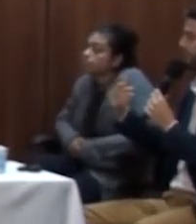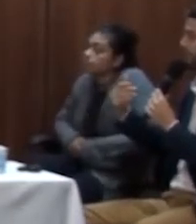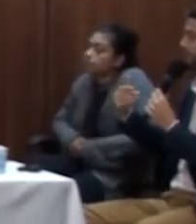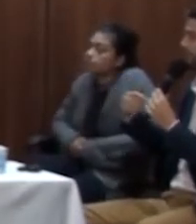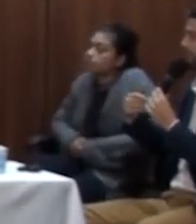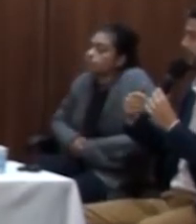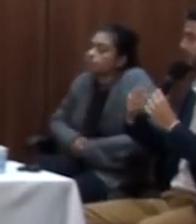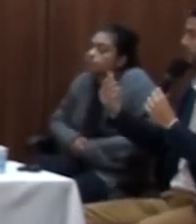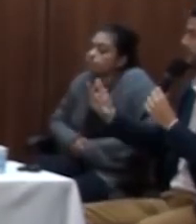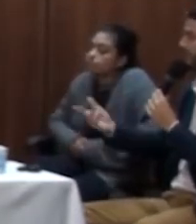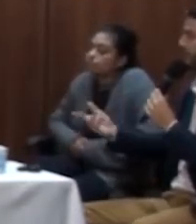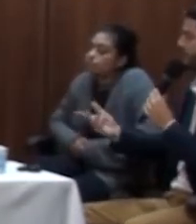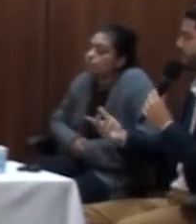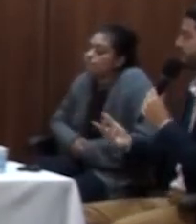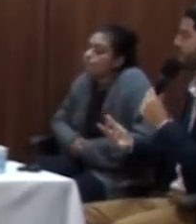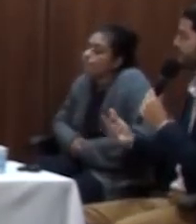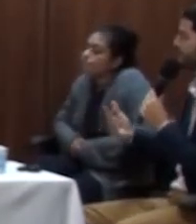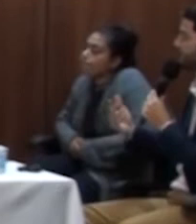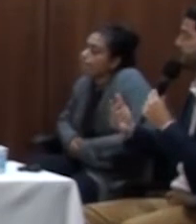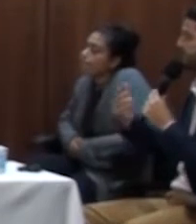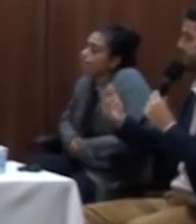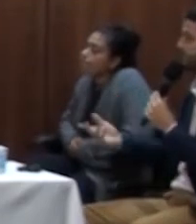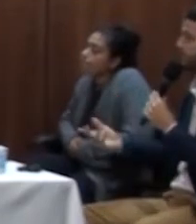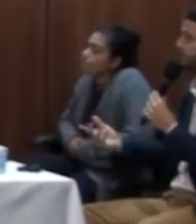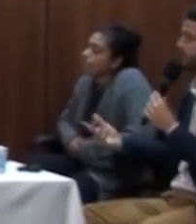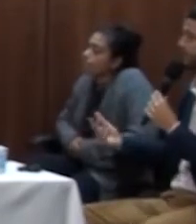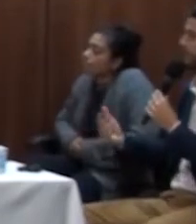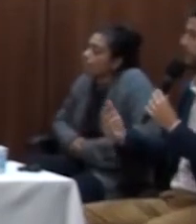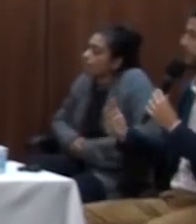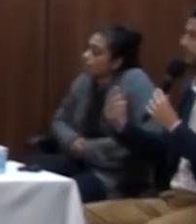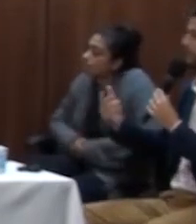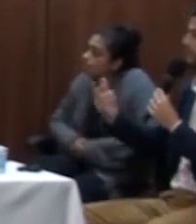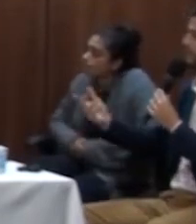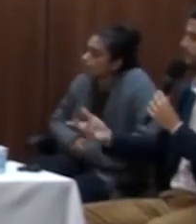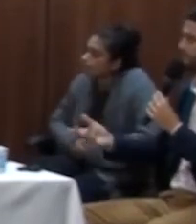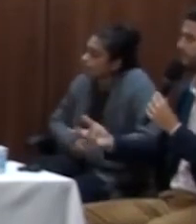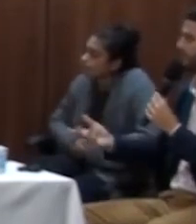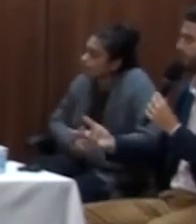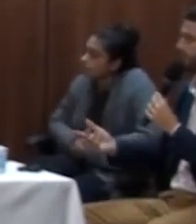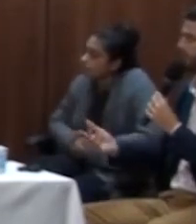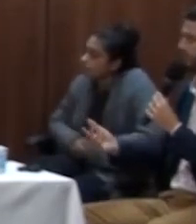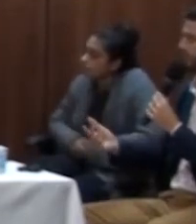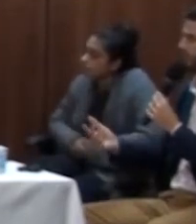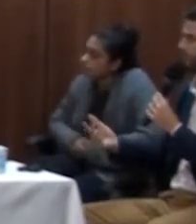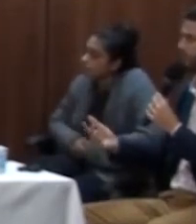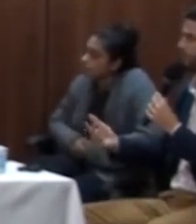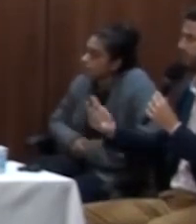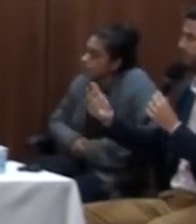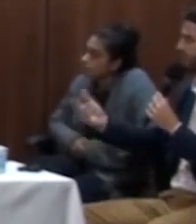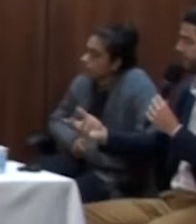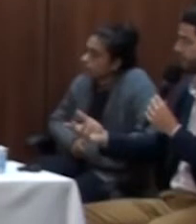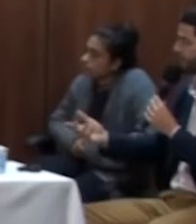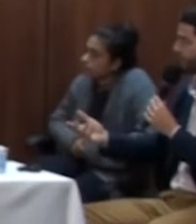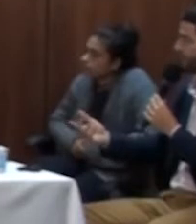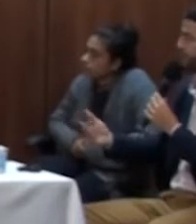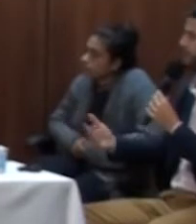pela própria Secretaria de Estado da Saúde, através do ACIT, que são realizadas 24 cirurgias para